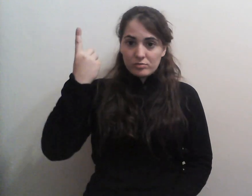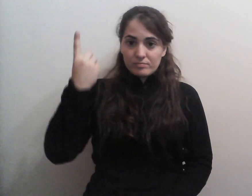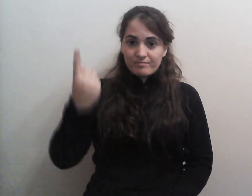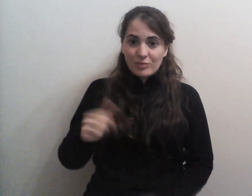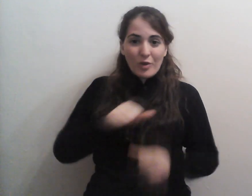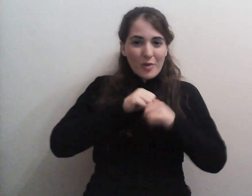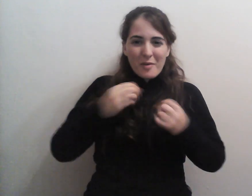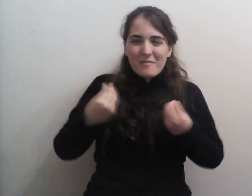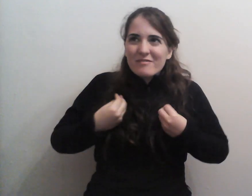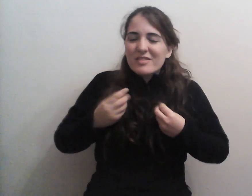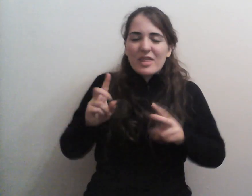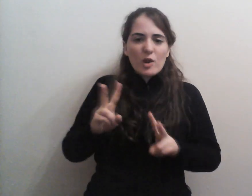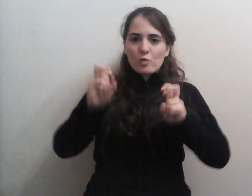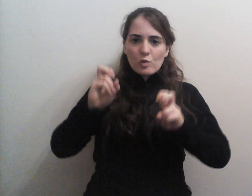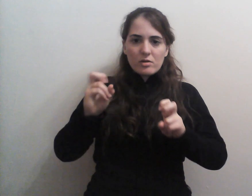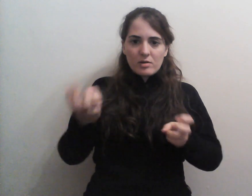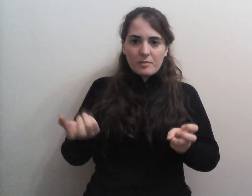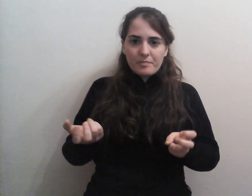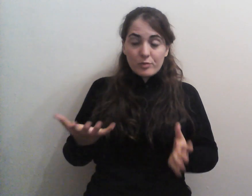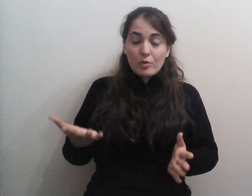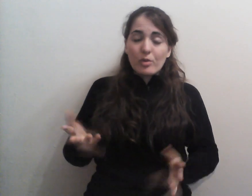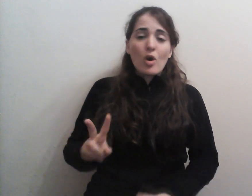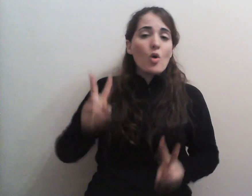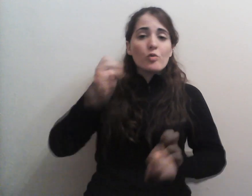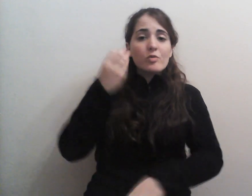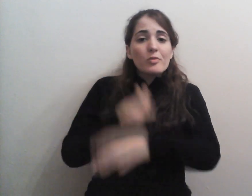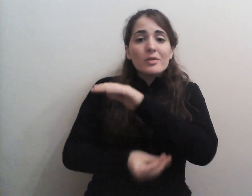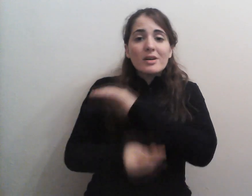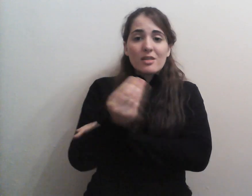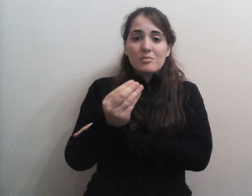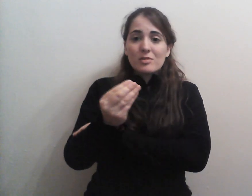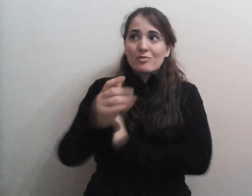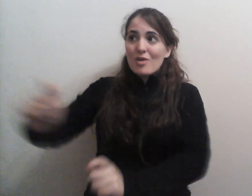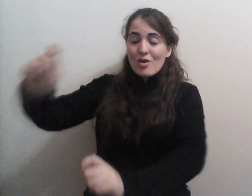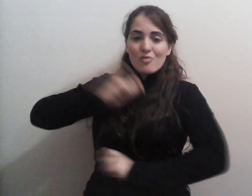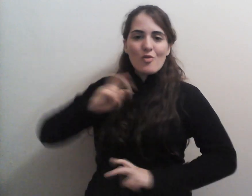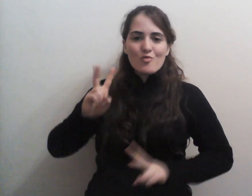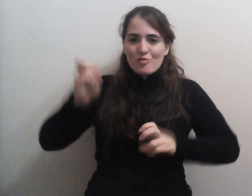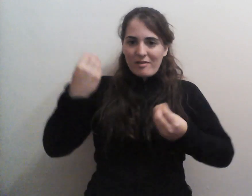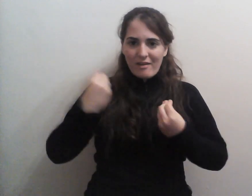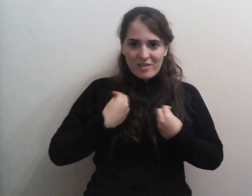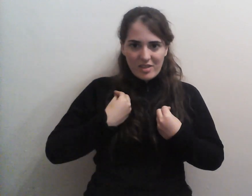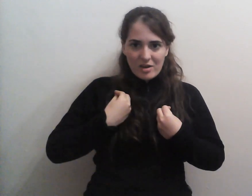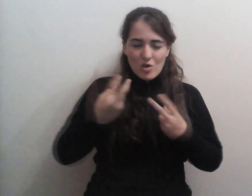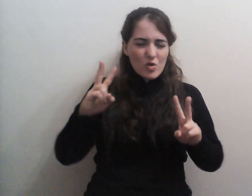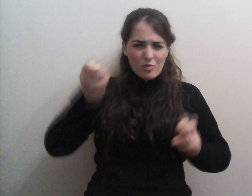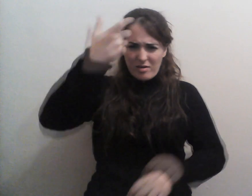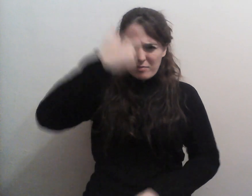nuevo nacimiento, entonces, es cuando Dios te concede nueva vida. Eres una nueva persona. Como dice Efesios